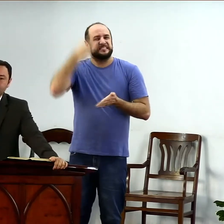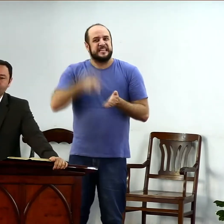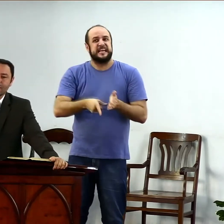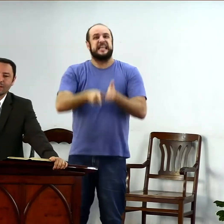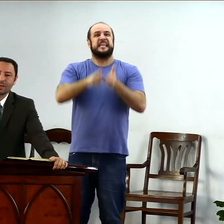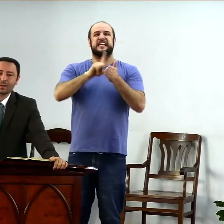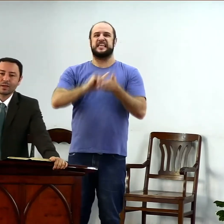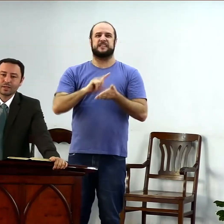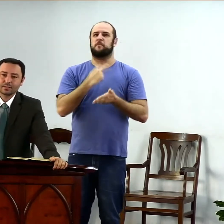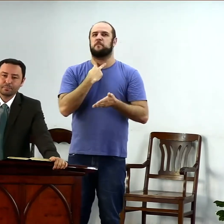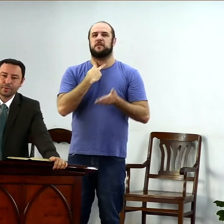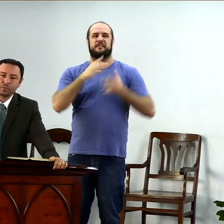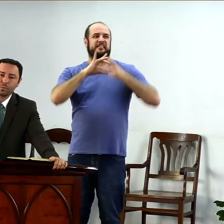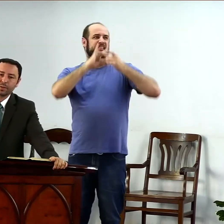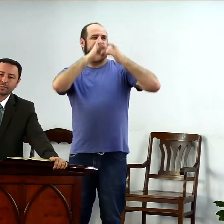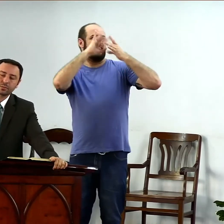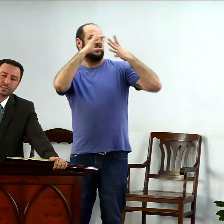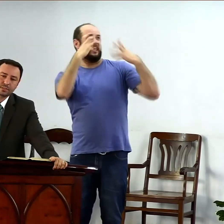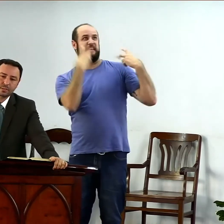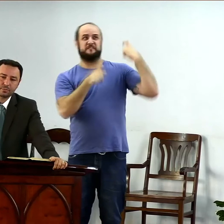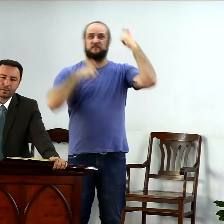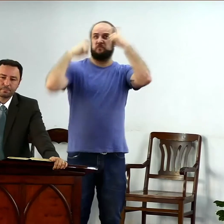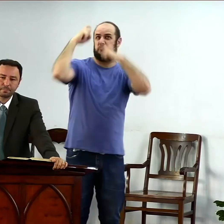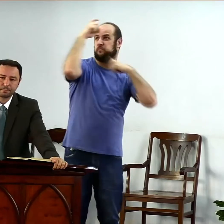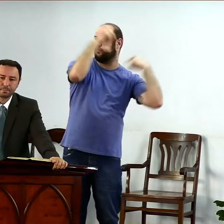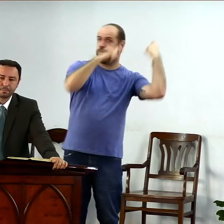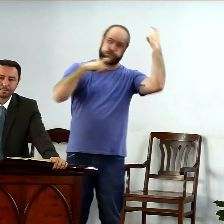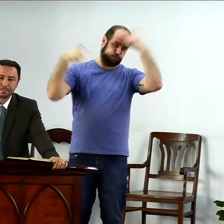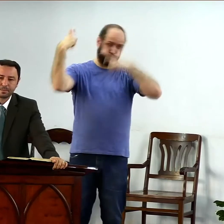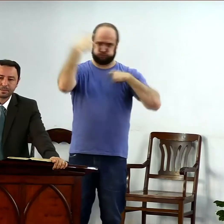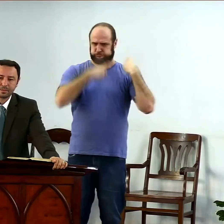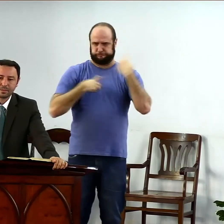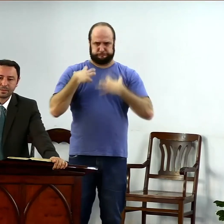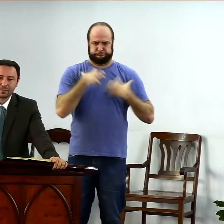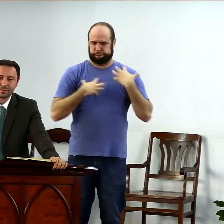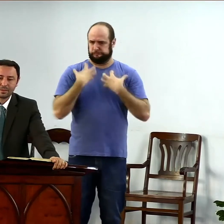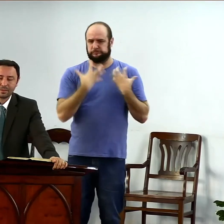em você essa preocupação excessiva.